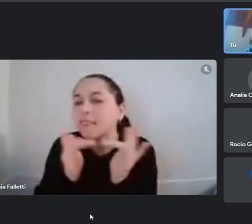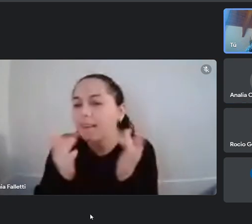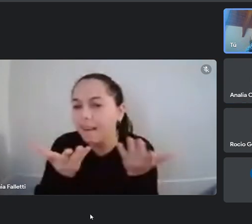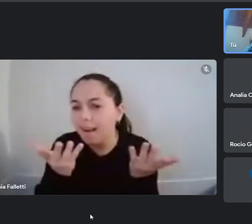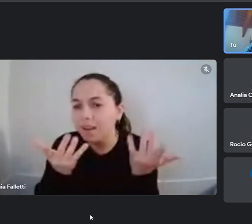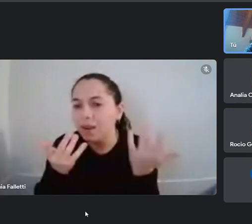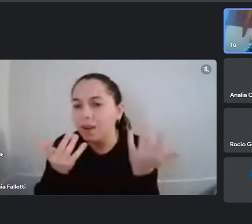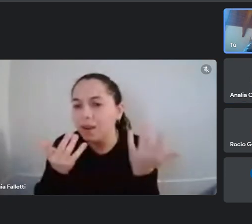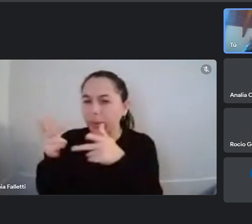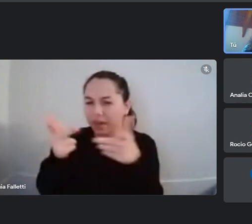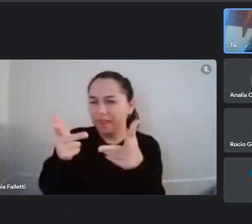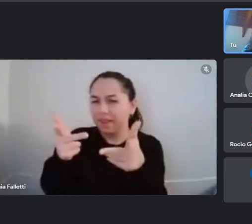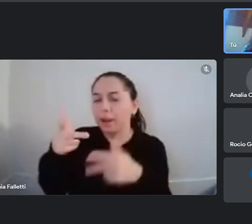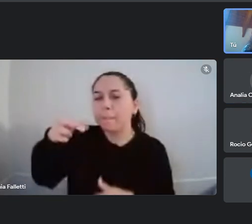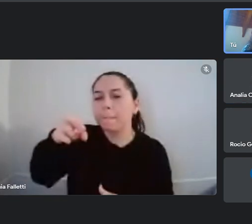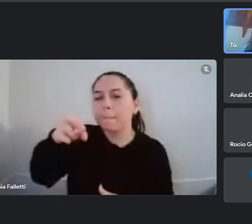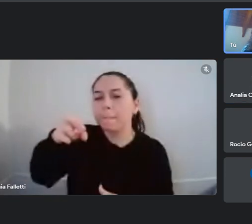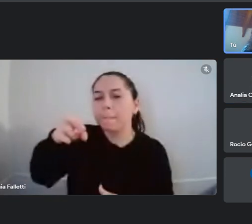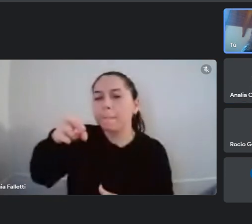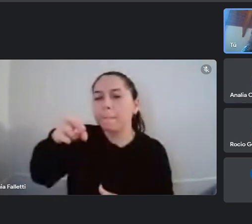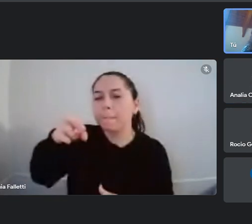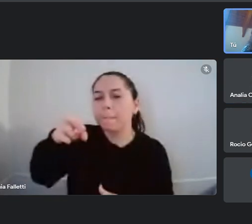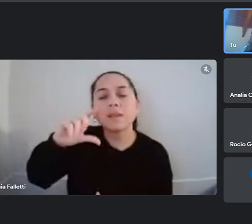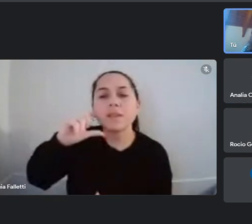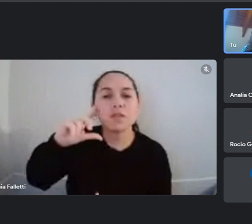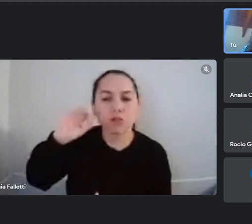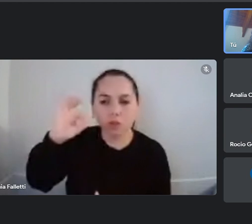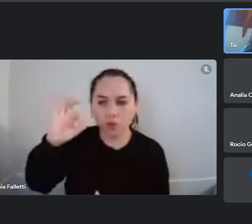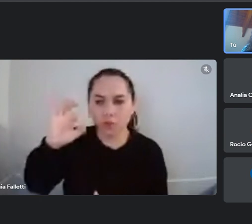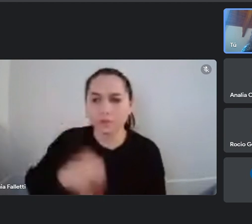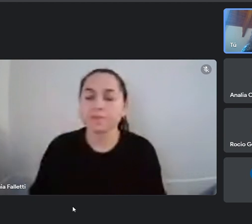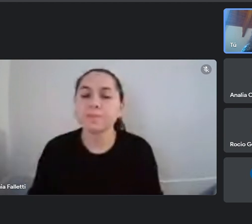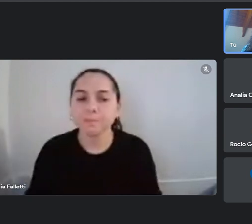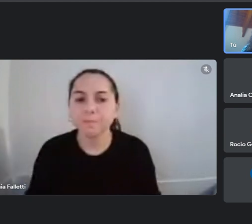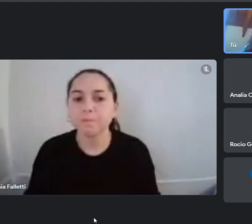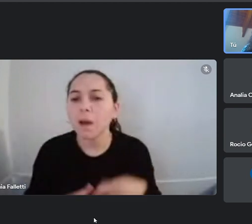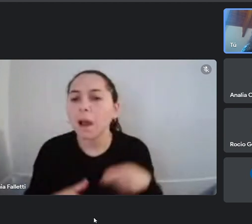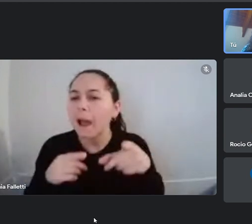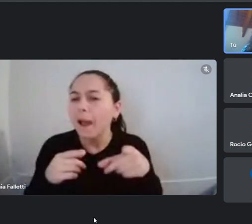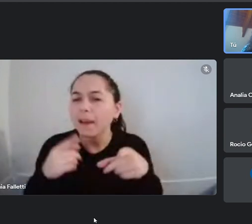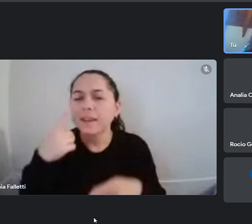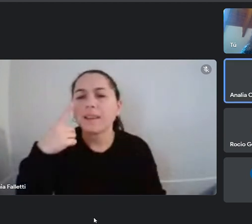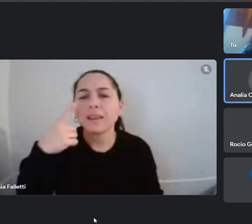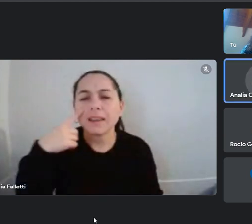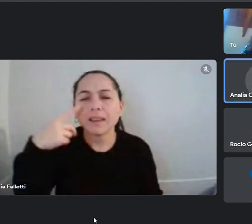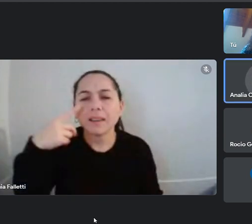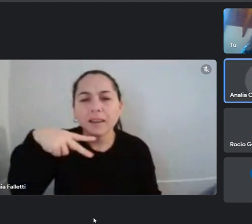Propicios. Propicios. Entonces, ¿qué función está cumpliendo ahí ING?